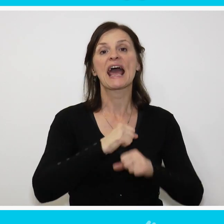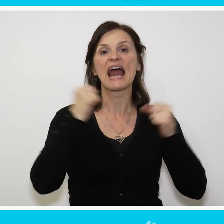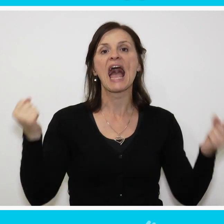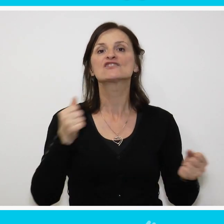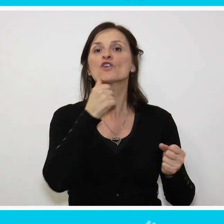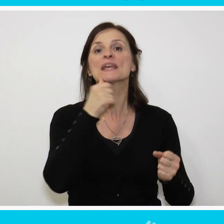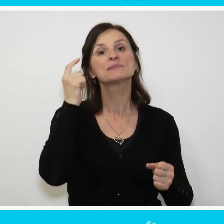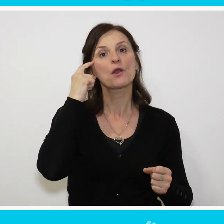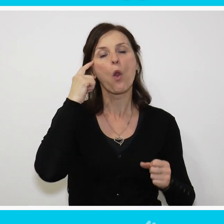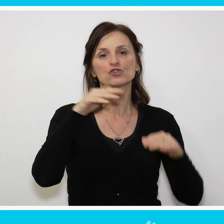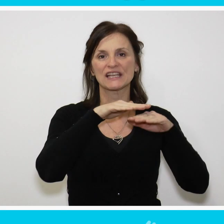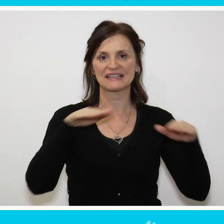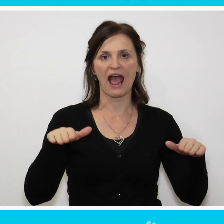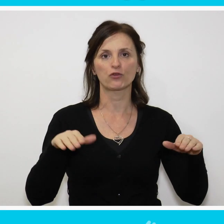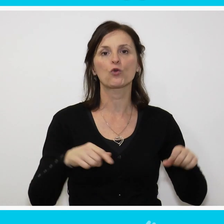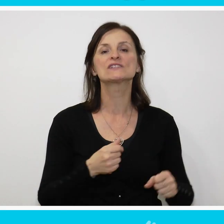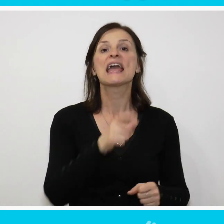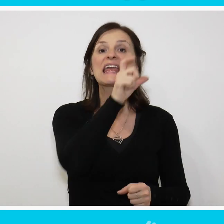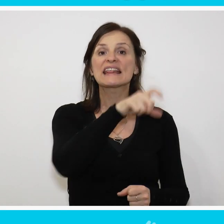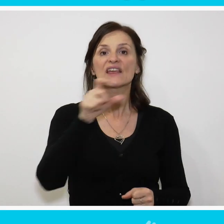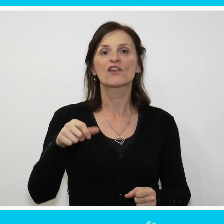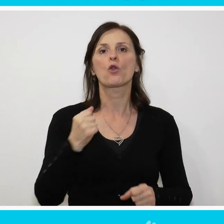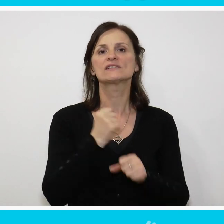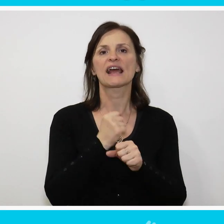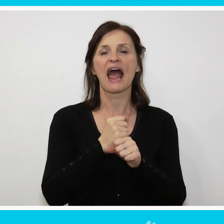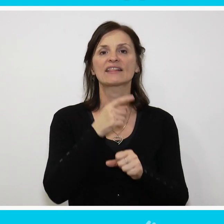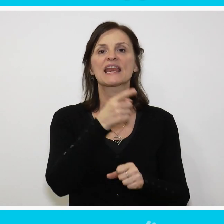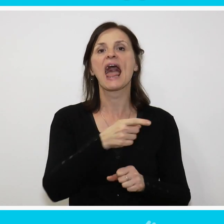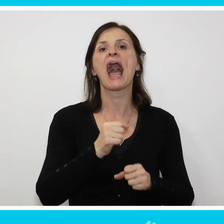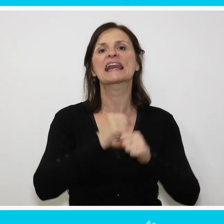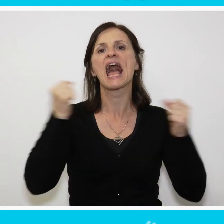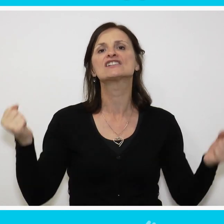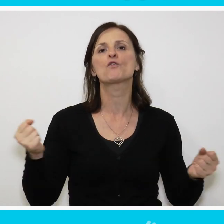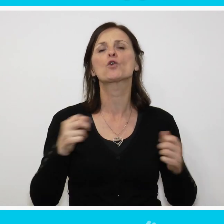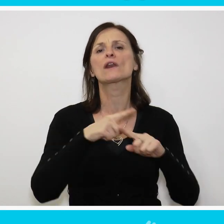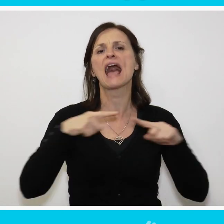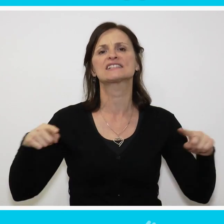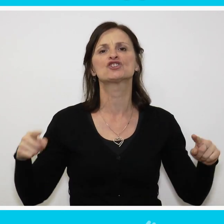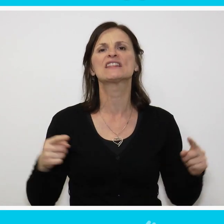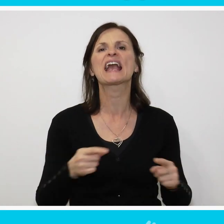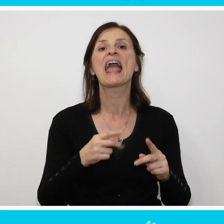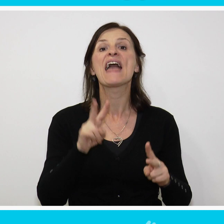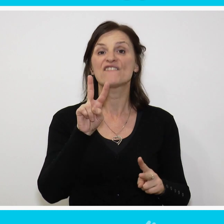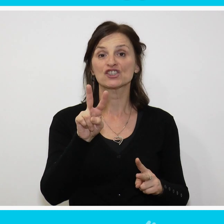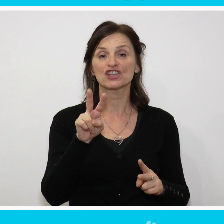i razvoj i psihološki status. Znači, individualno se radi na razvoju različitih